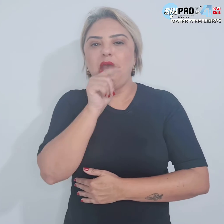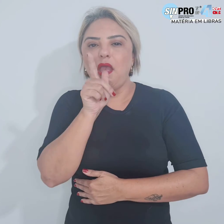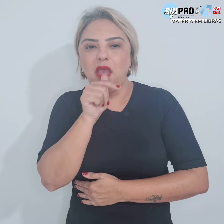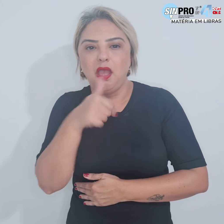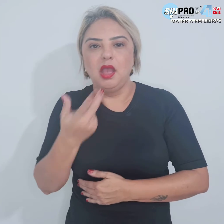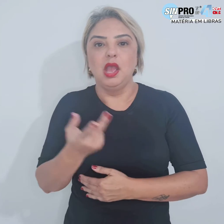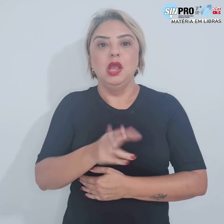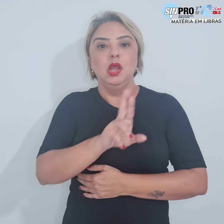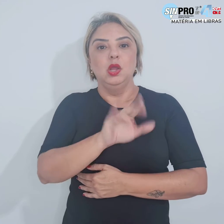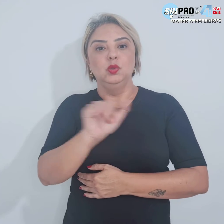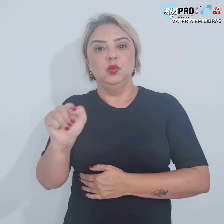rio Paraopeba.